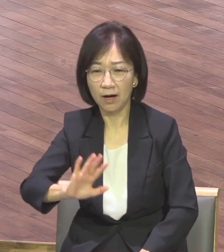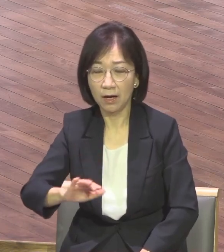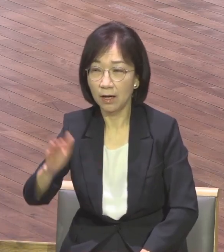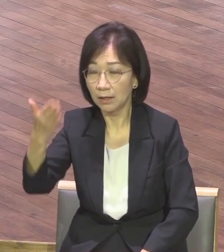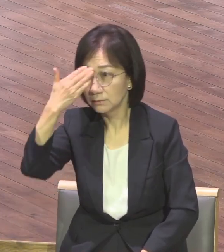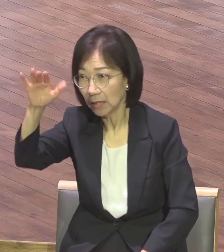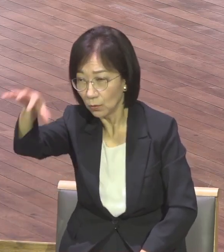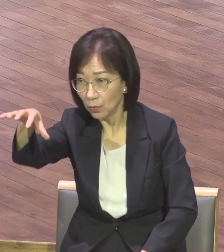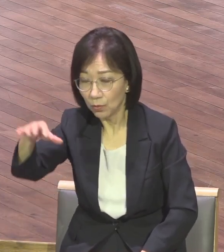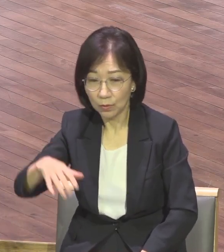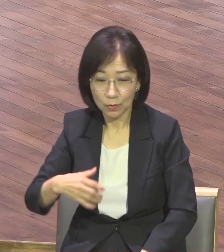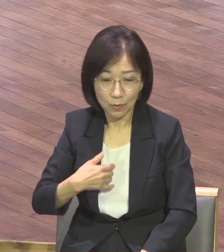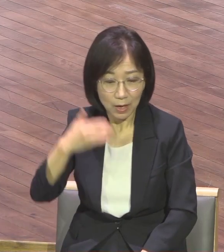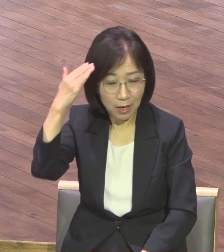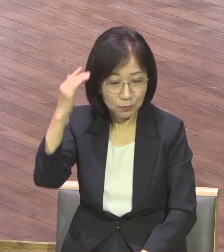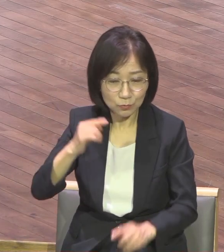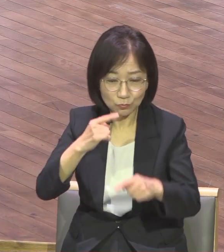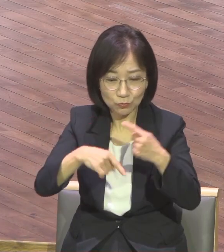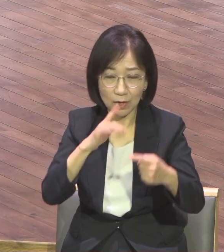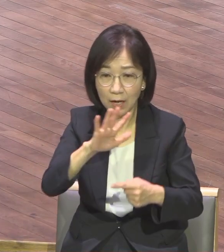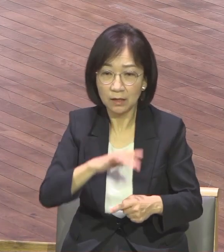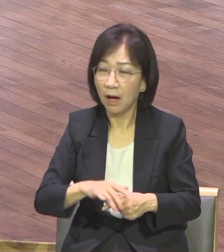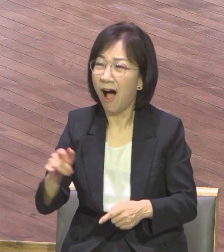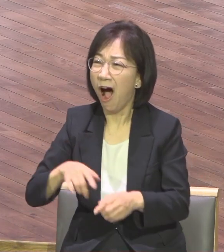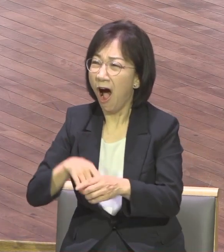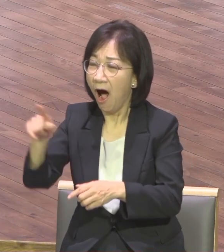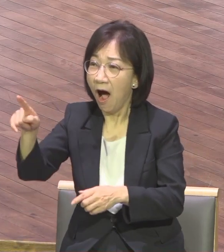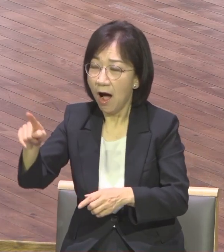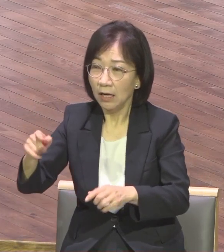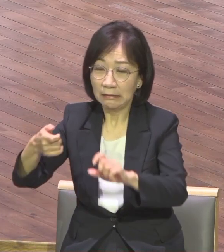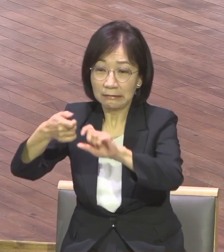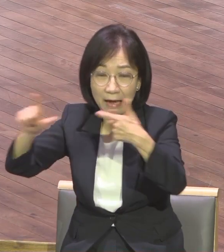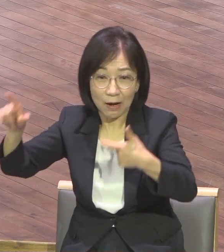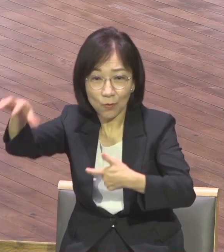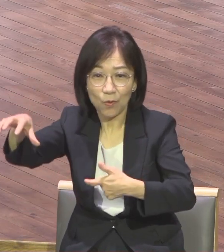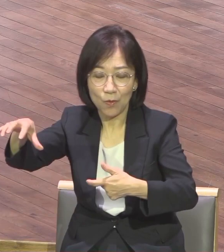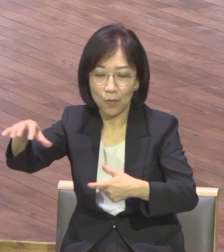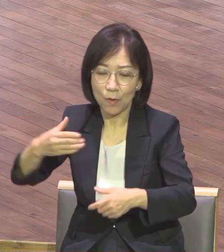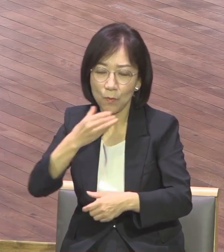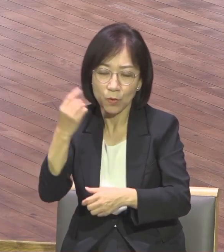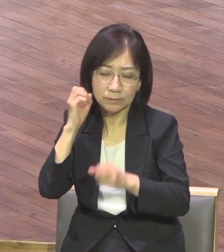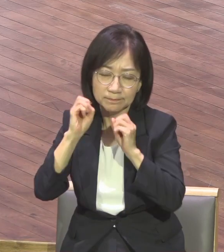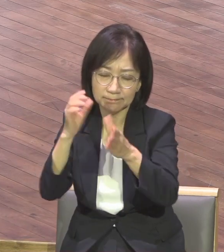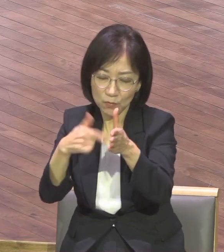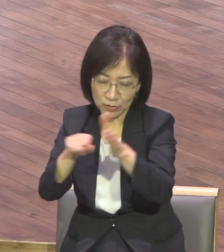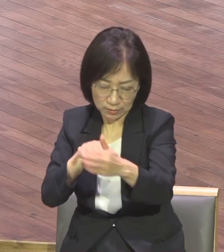서는 언어를 떠나서 그렇게 복음 때문에 올인한다.